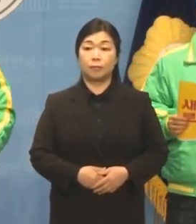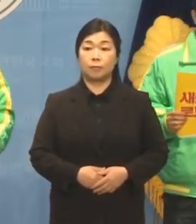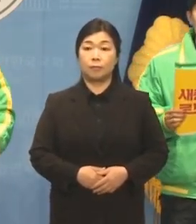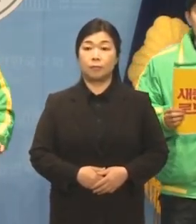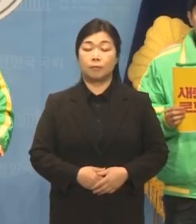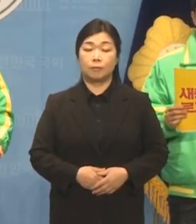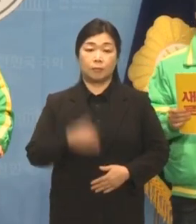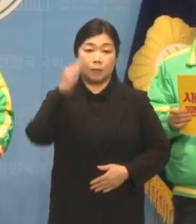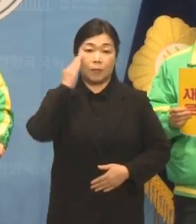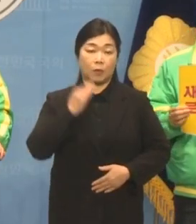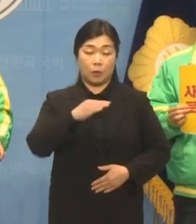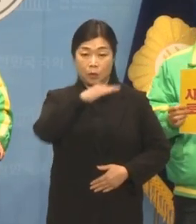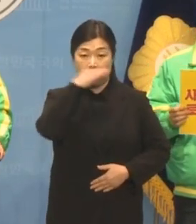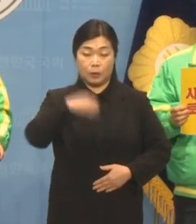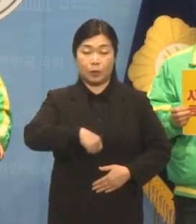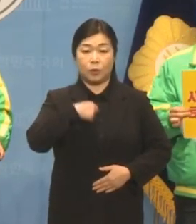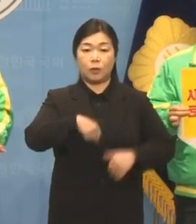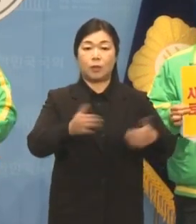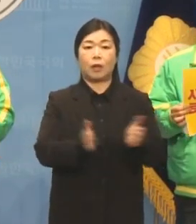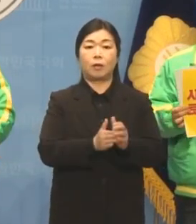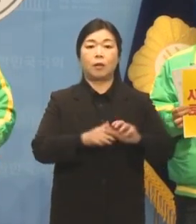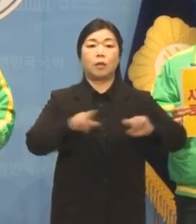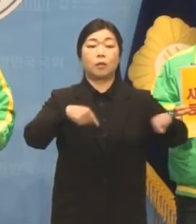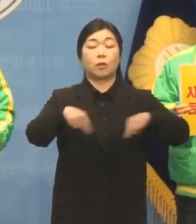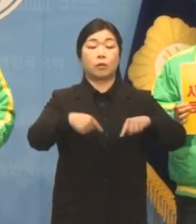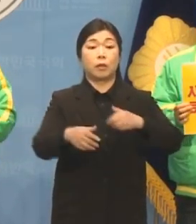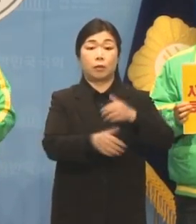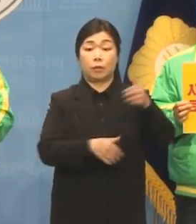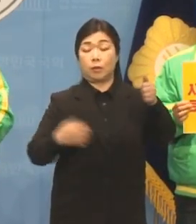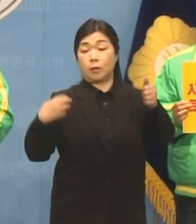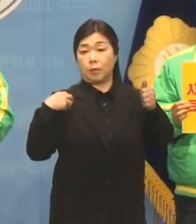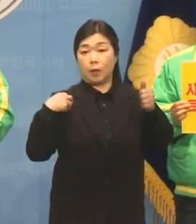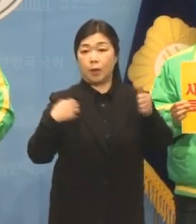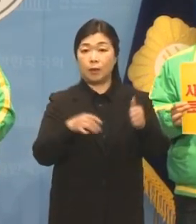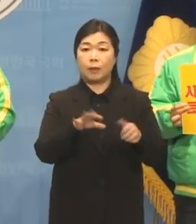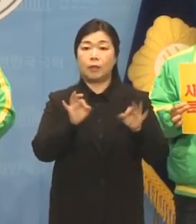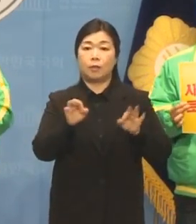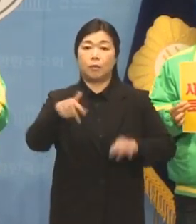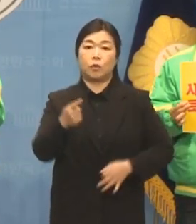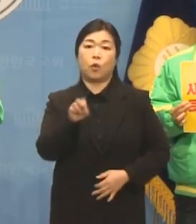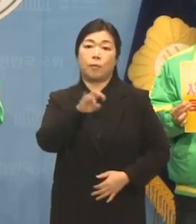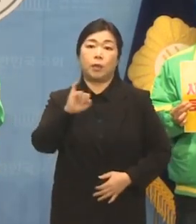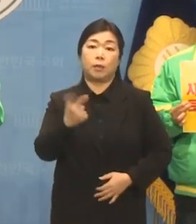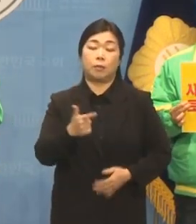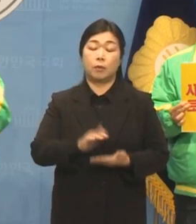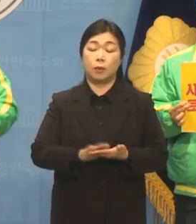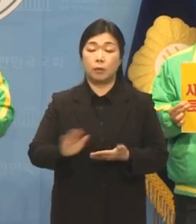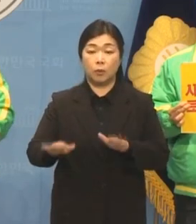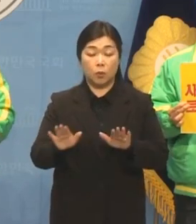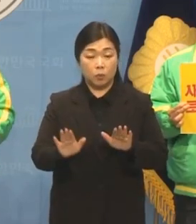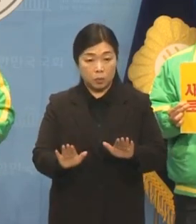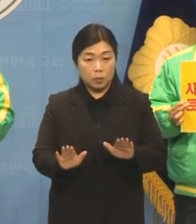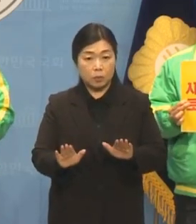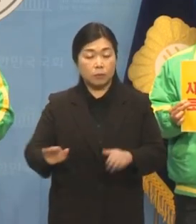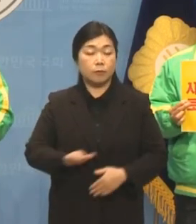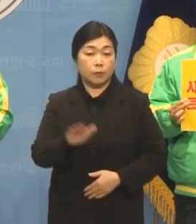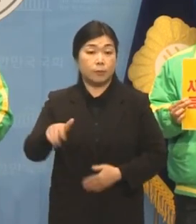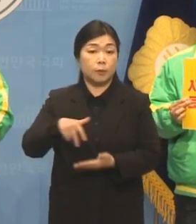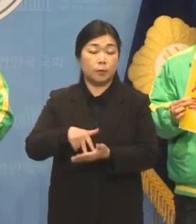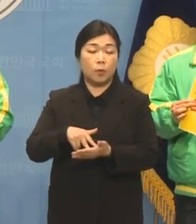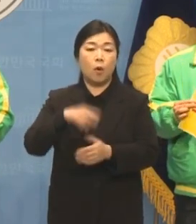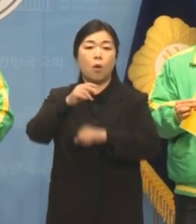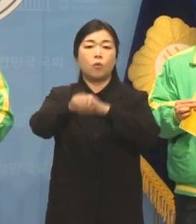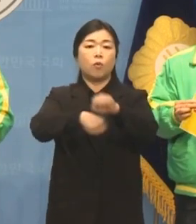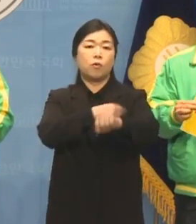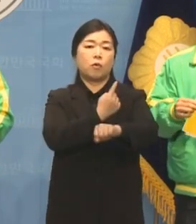네, 녹색정의당 정책위 의장 김종민입니다. 오늘 녹색정의당은 동물권 관련